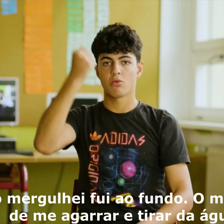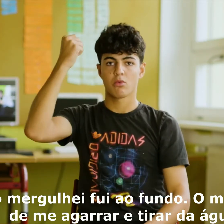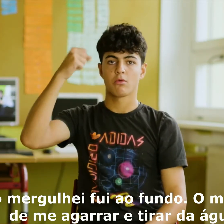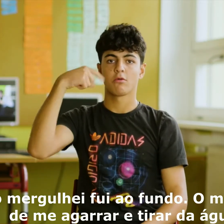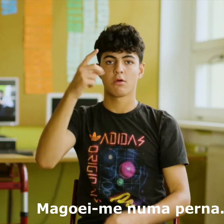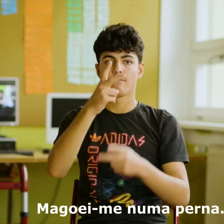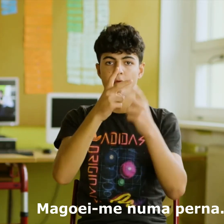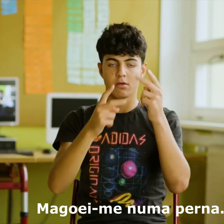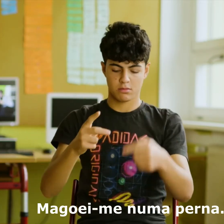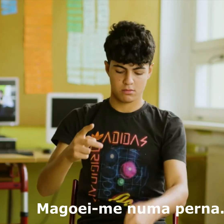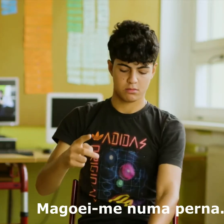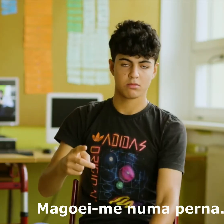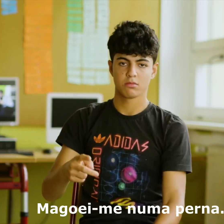agarrar e magoei-me na perna.